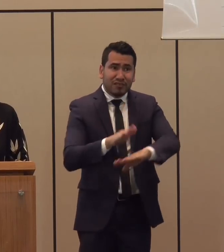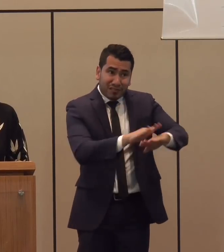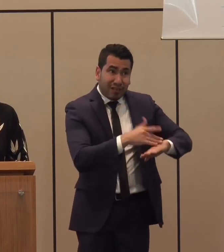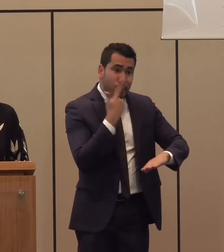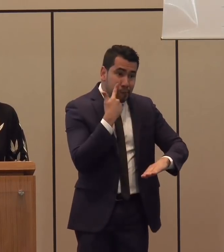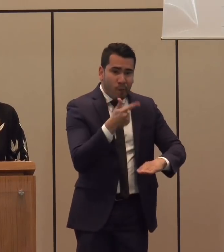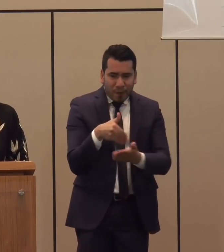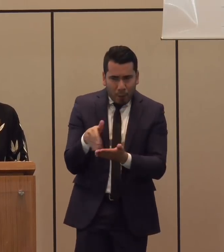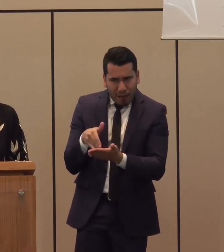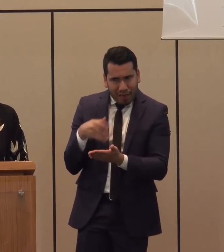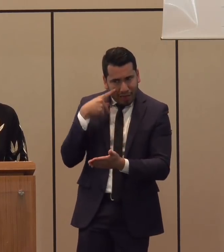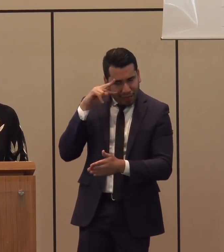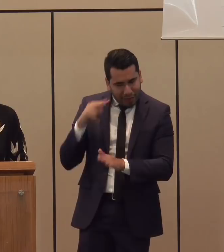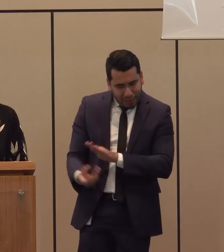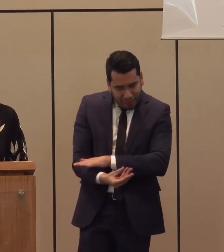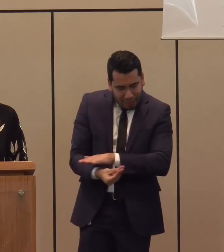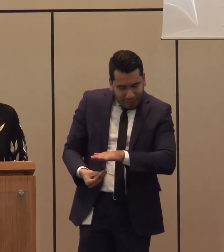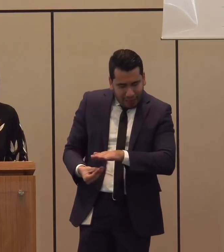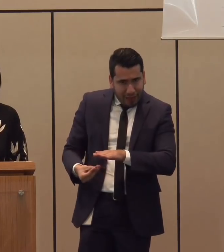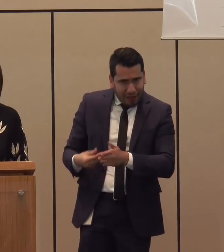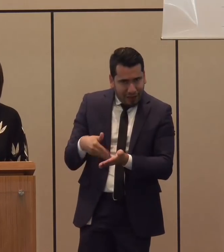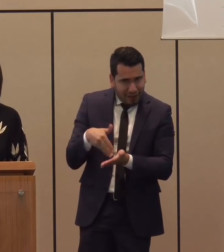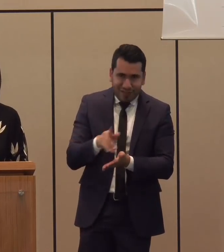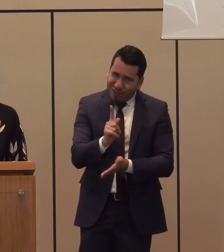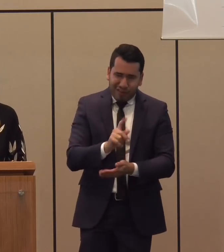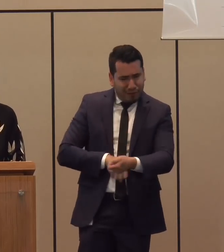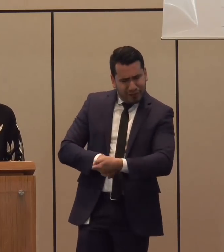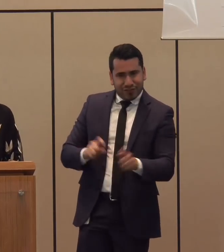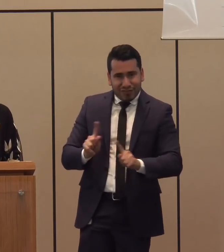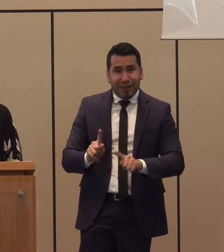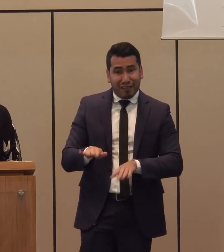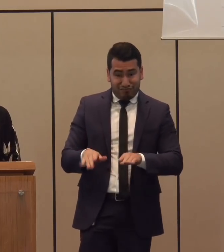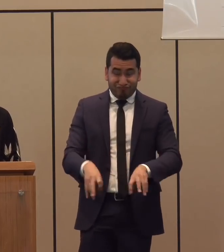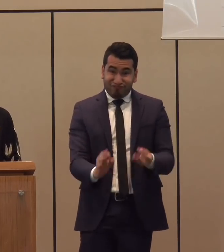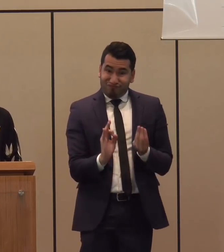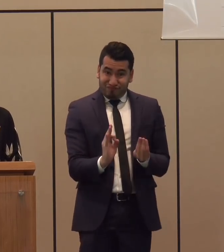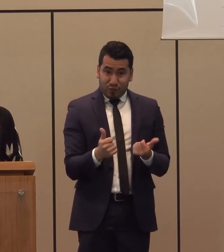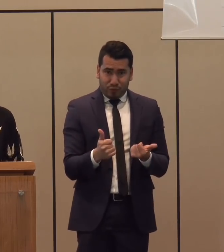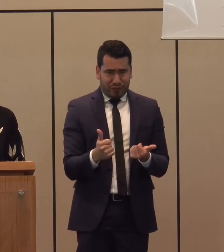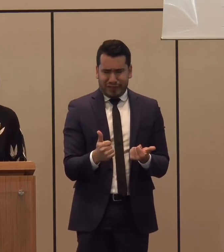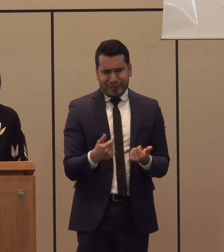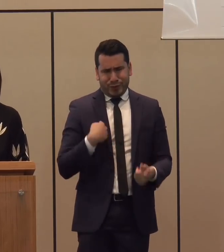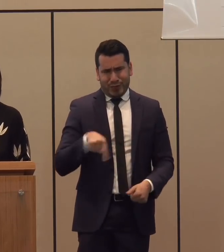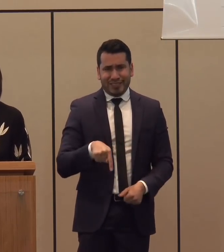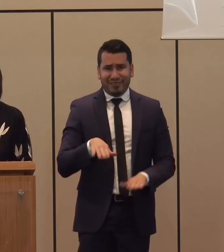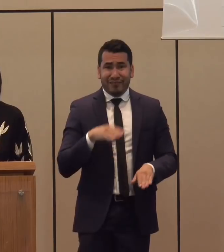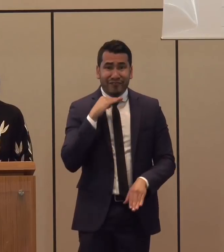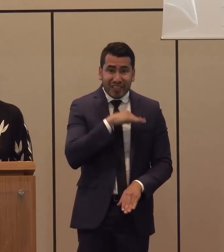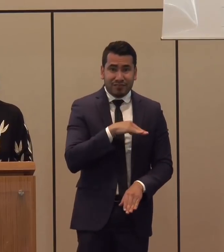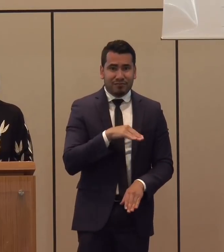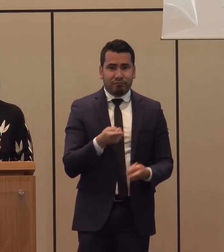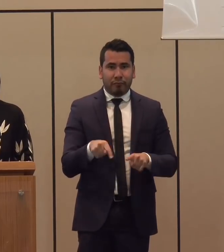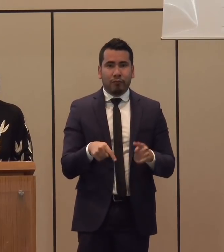contrabando primero piensen que están comprando cosas de mala calidad muchas veces falsificadas y segundo que están acabando un empleo